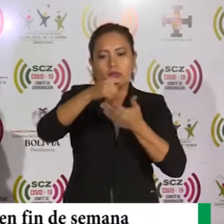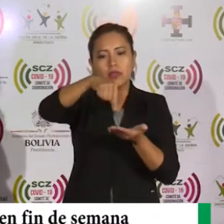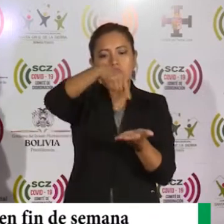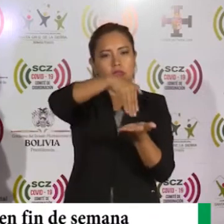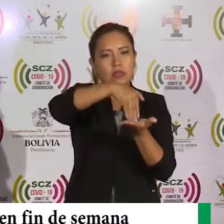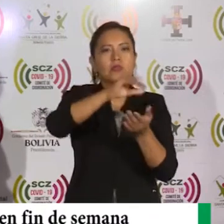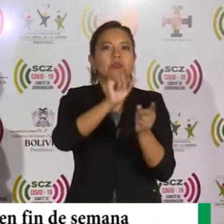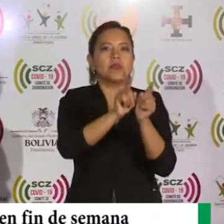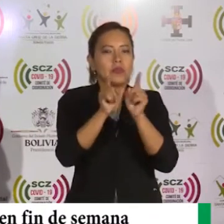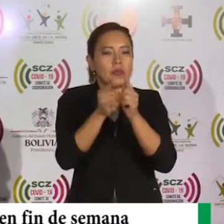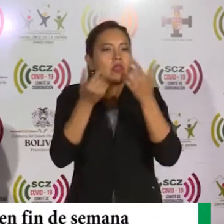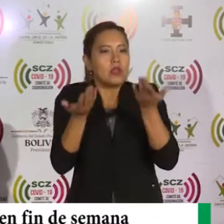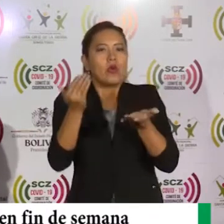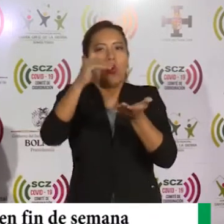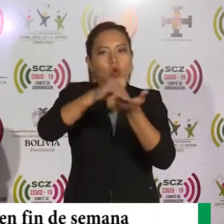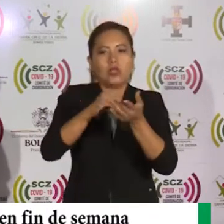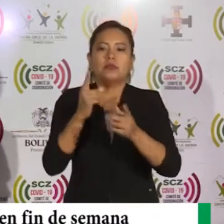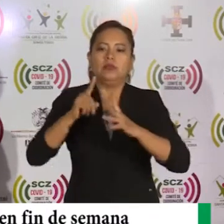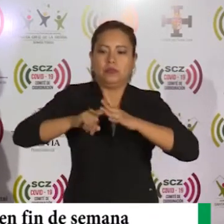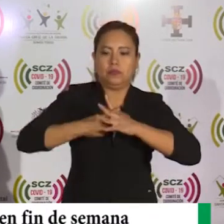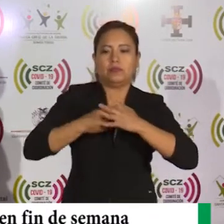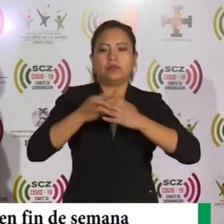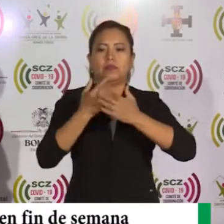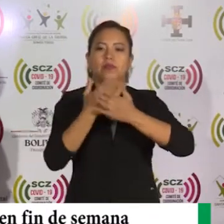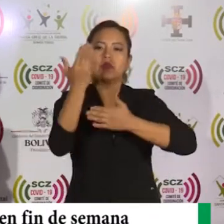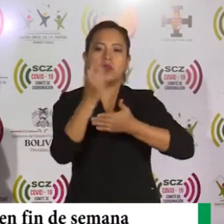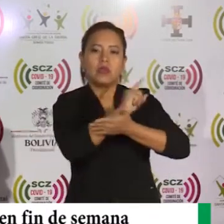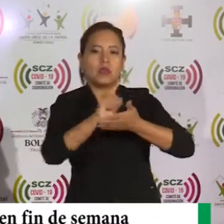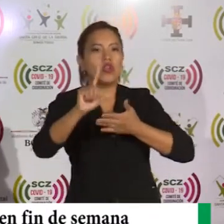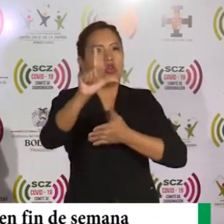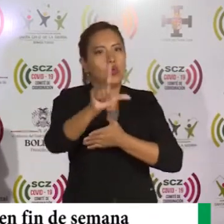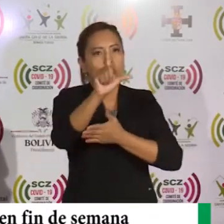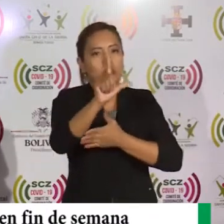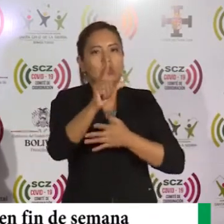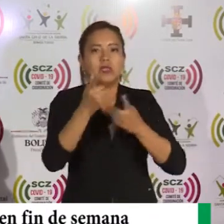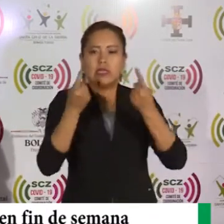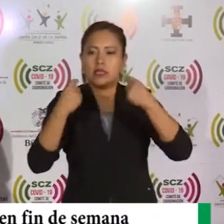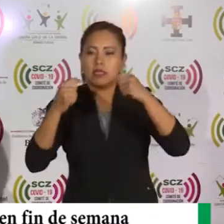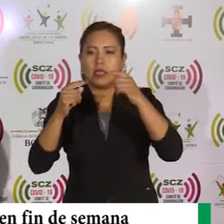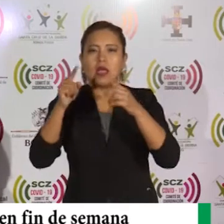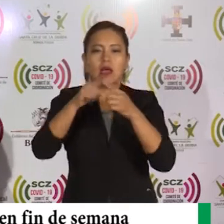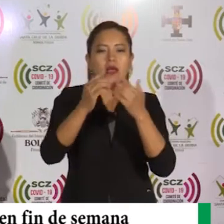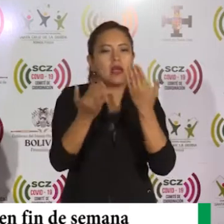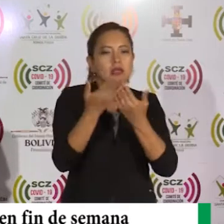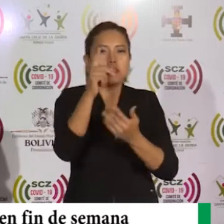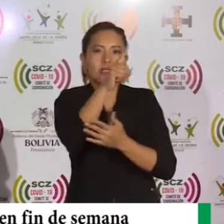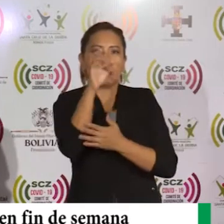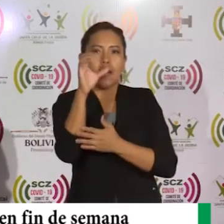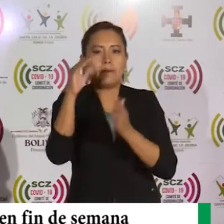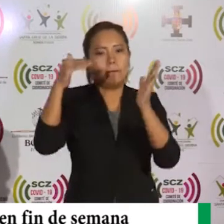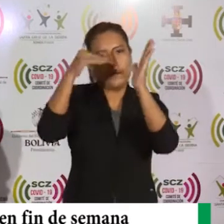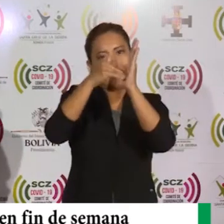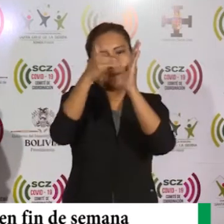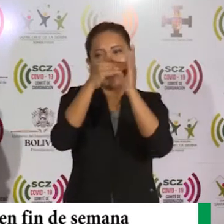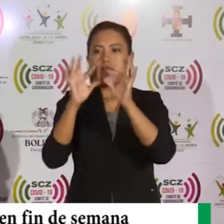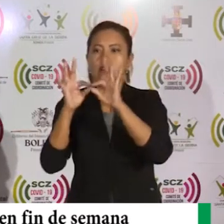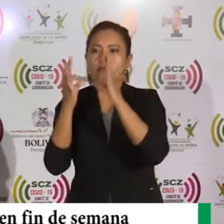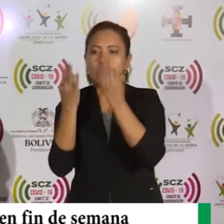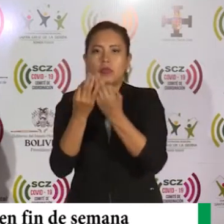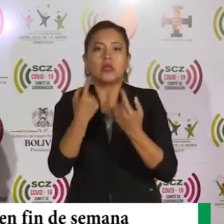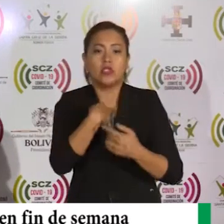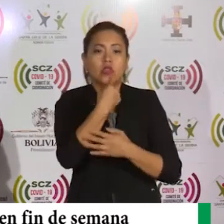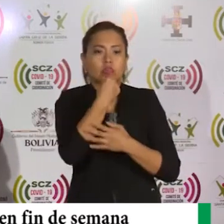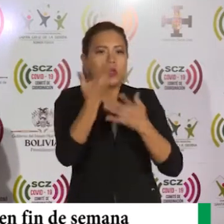Sierra, vamos a reanudar nuestra tarea el día lunes, con lo que pretendemos llegar a las cerca de 100.000 familias que dijimos